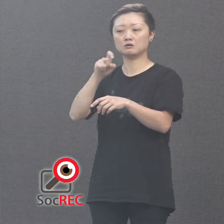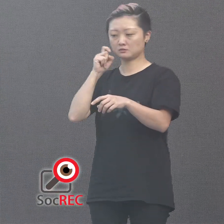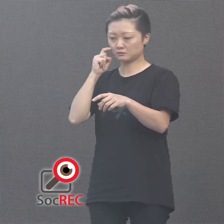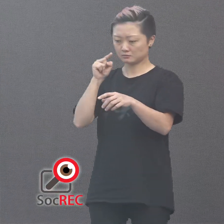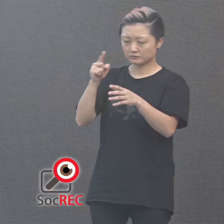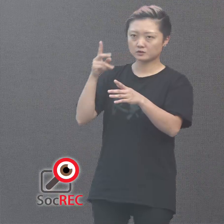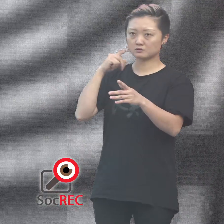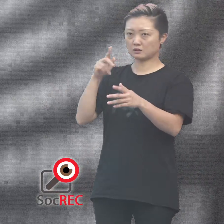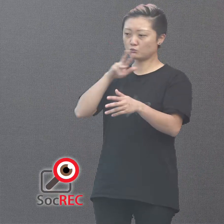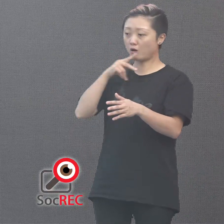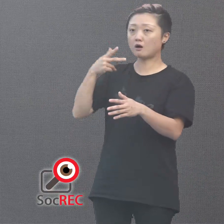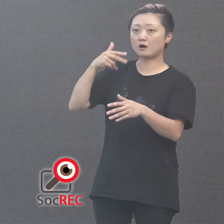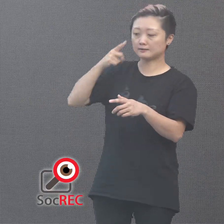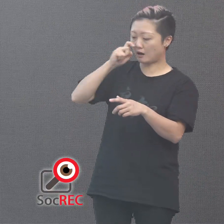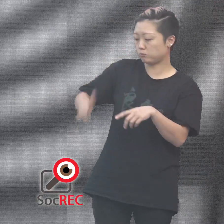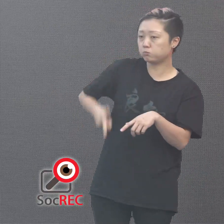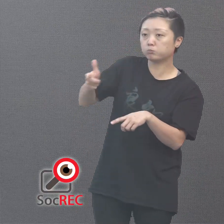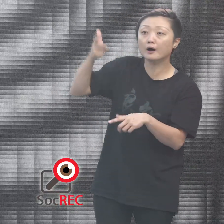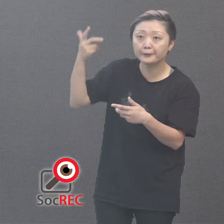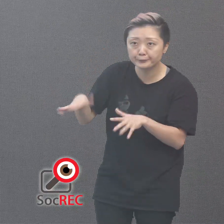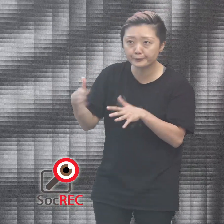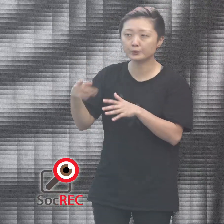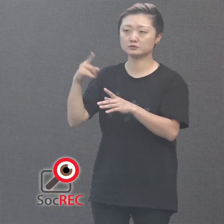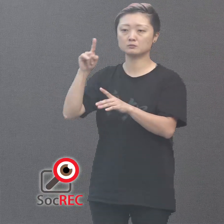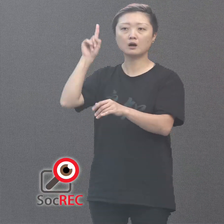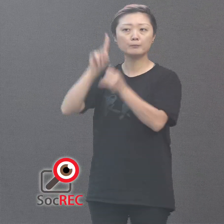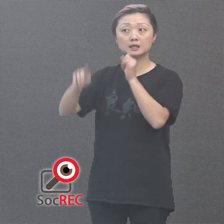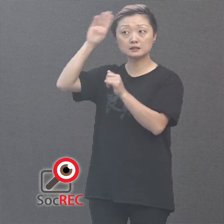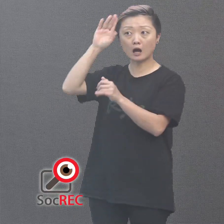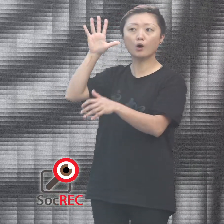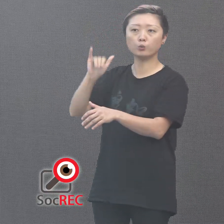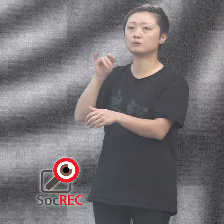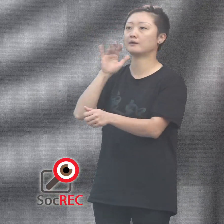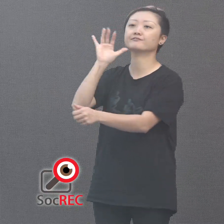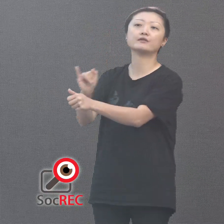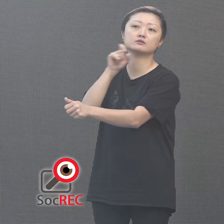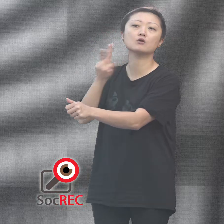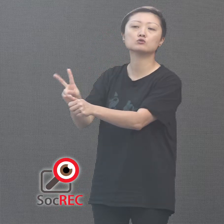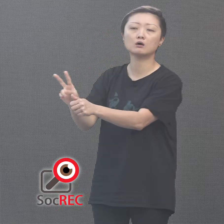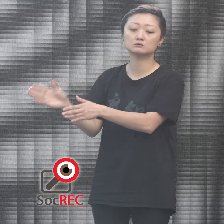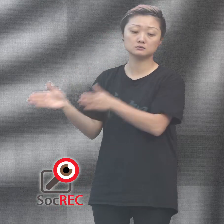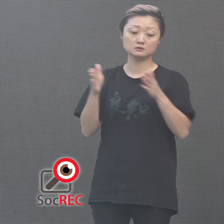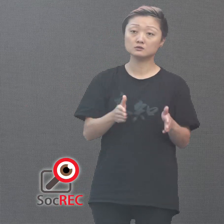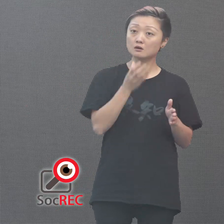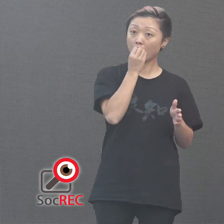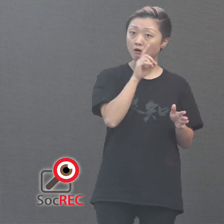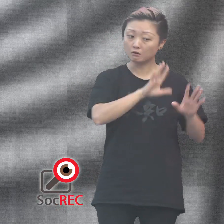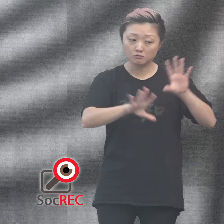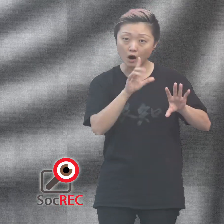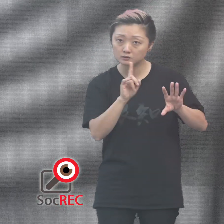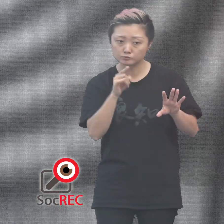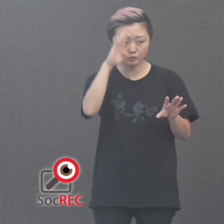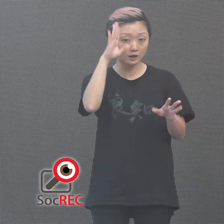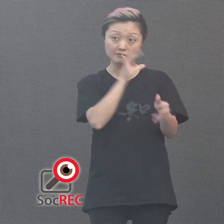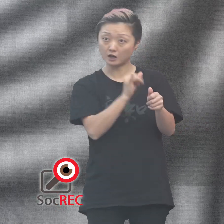有呢兩位女士去到聯合國去做游說工作，去要為一些黑的嘢洗白的時候咧，我哋都要為我哋都要將翻